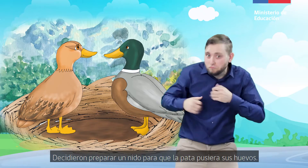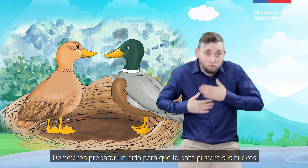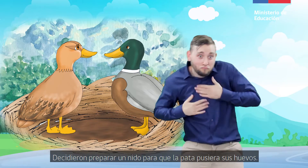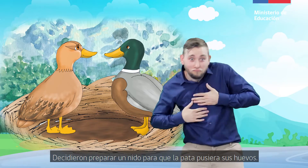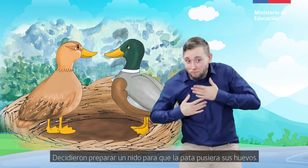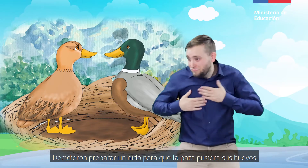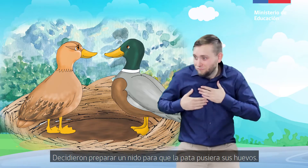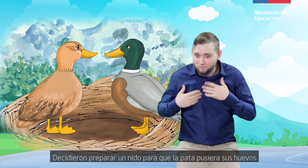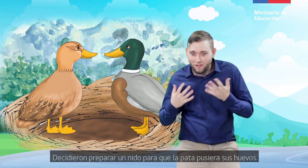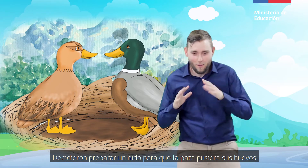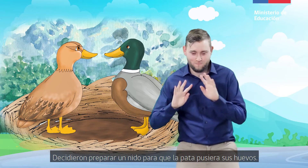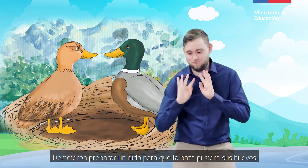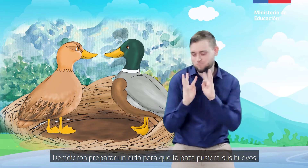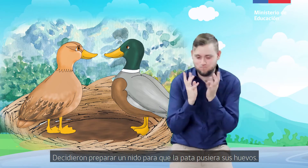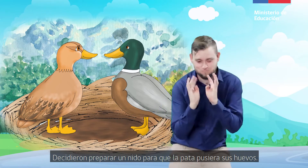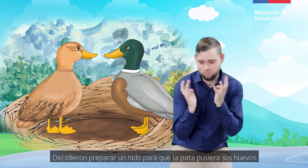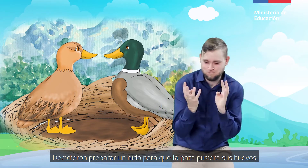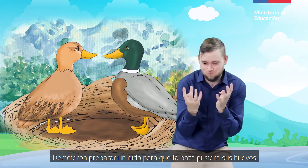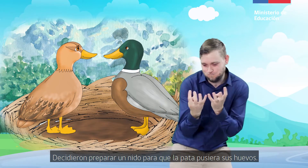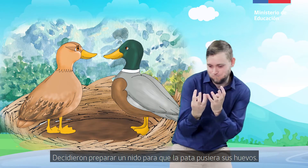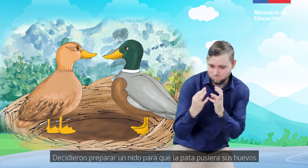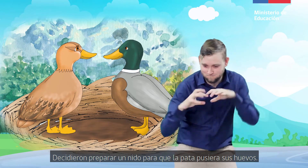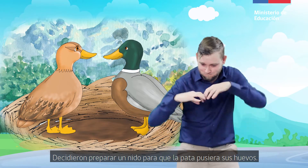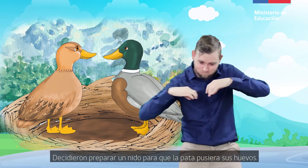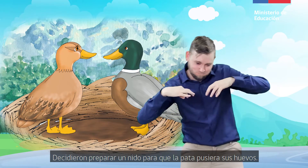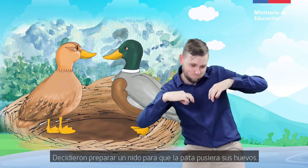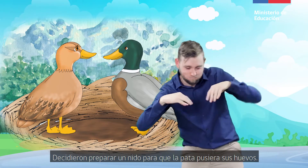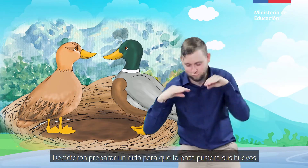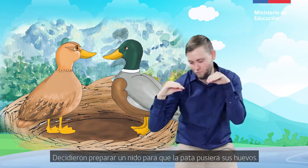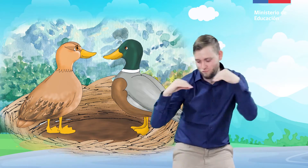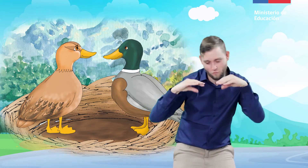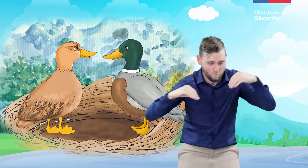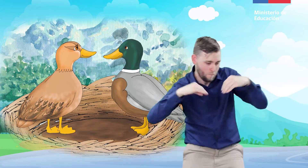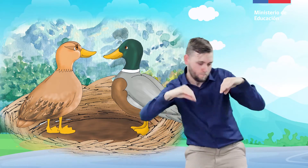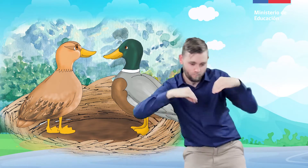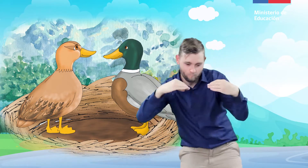Decidieron preparar un nido para que la pata pusiera sus huevos.